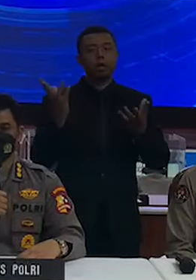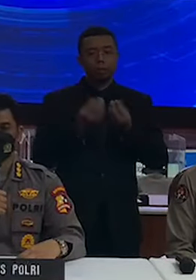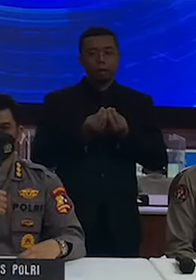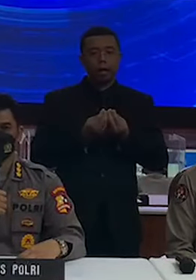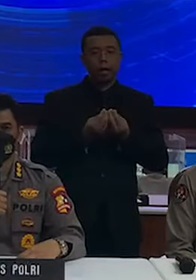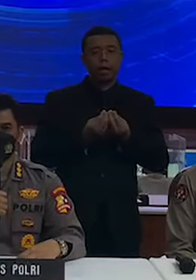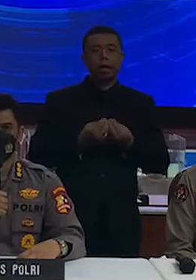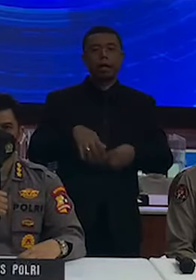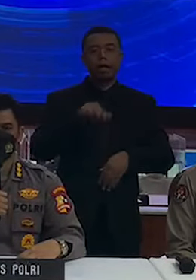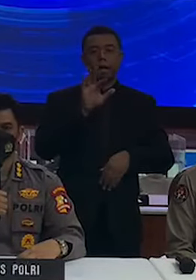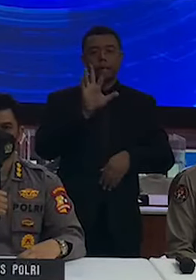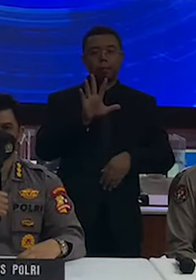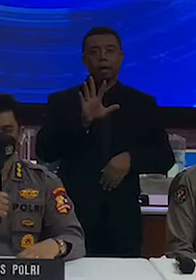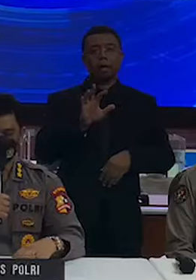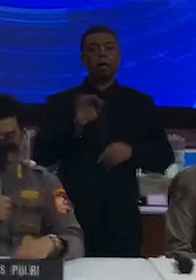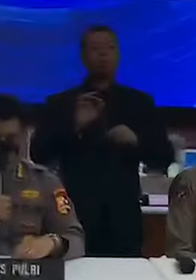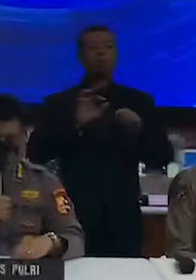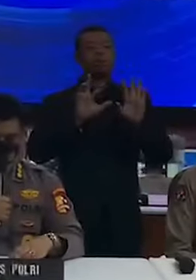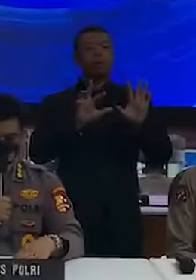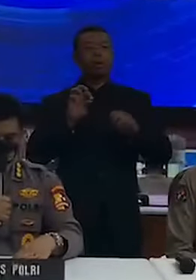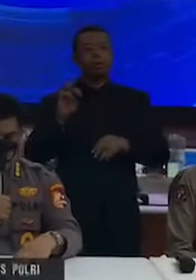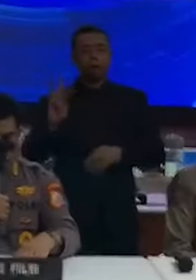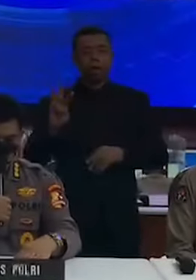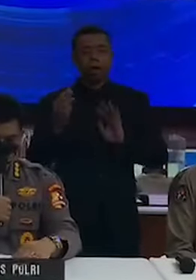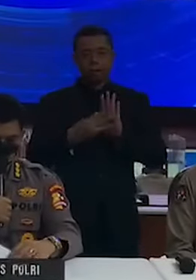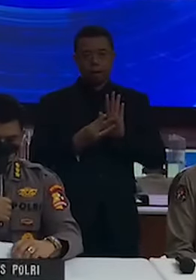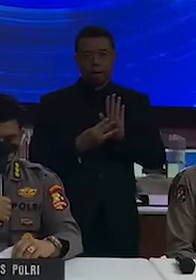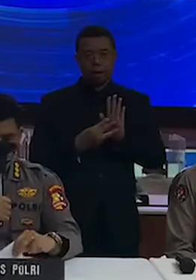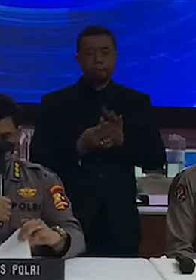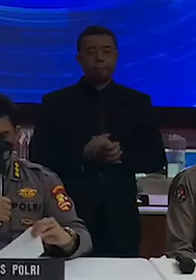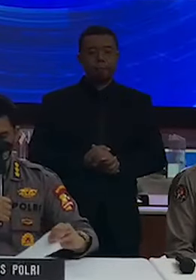sebanyak 593 kasus.